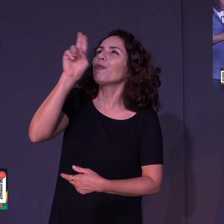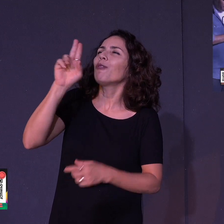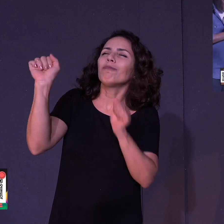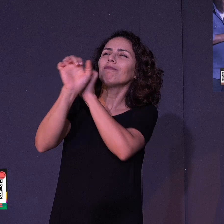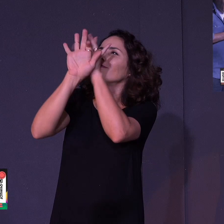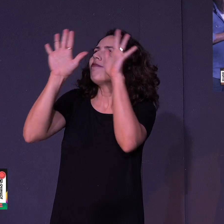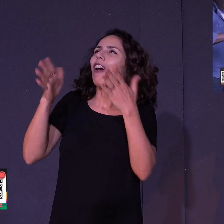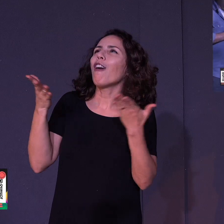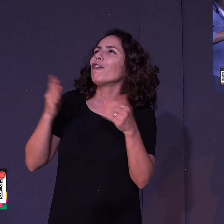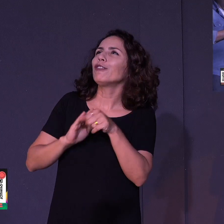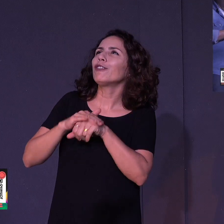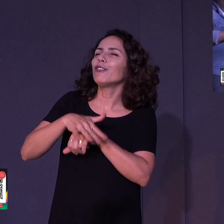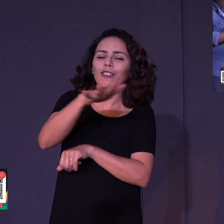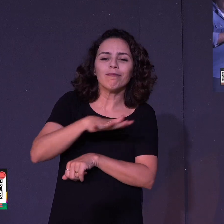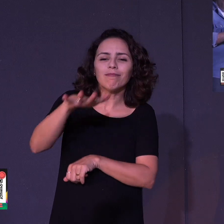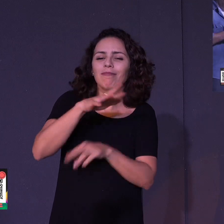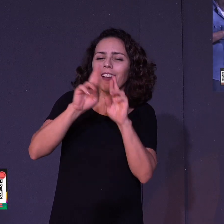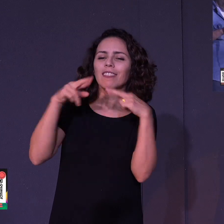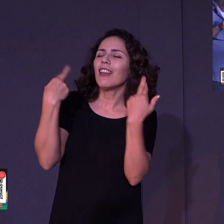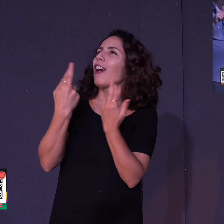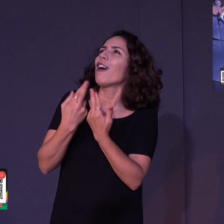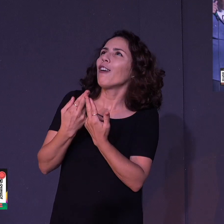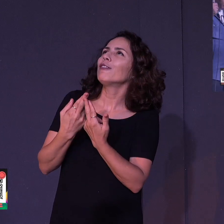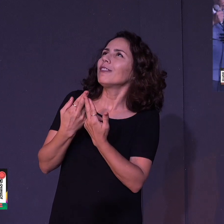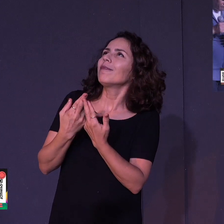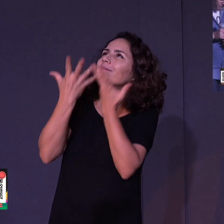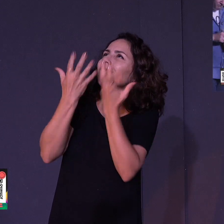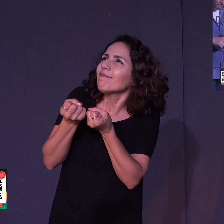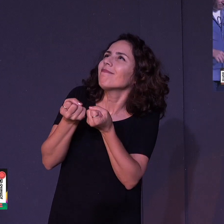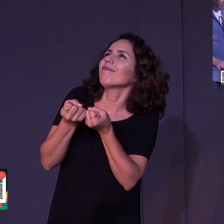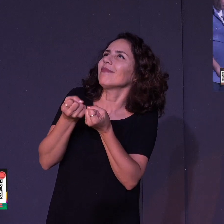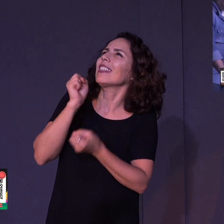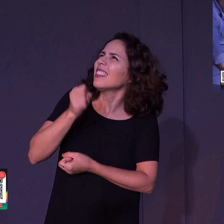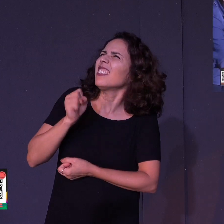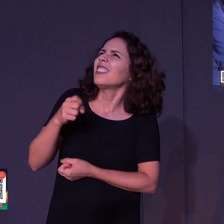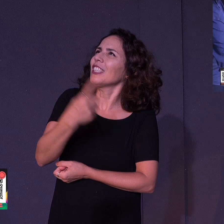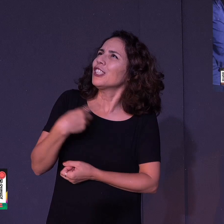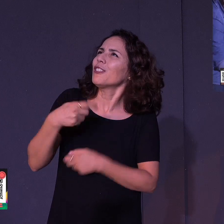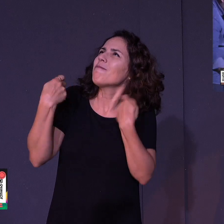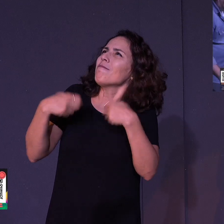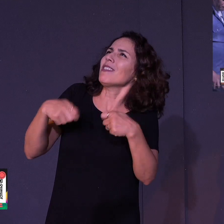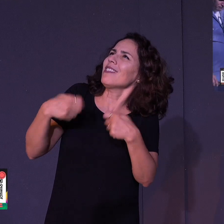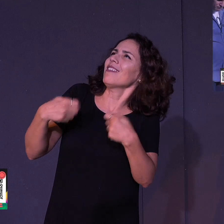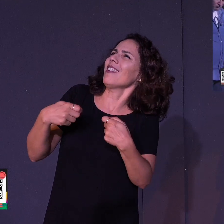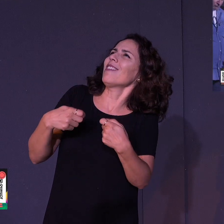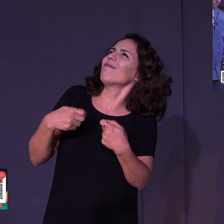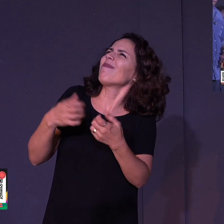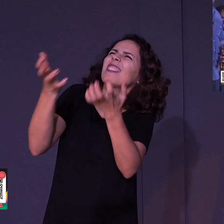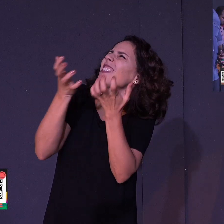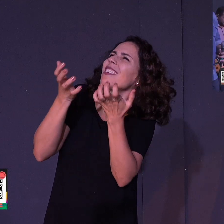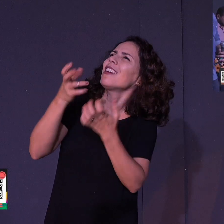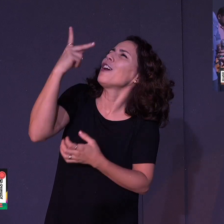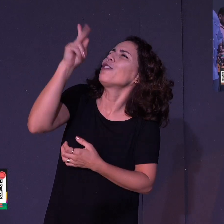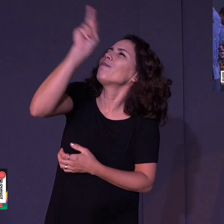Tua igreja que se reúne aqui para ouvir a Tua voz. Ó Deus, como nós precisamos de Ti. Como nós carecemos da Tua paz,